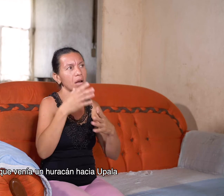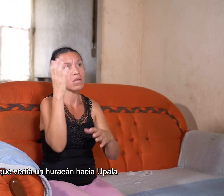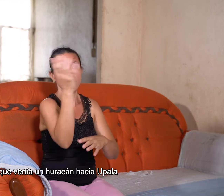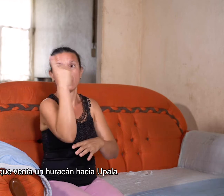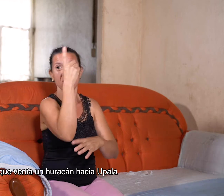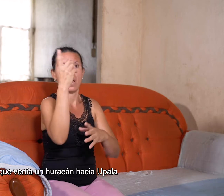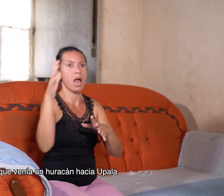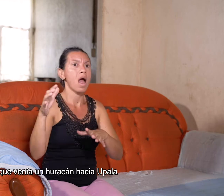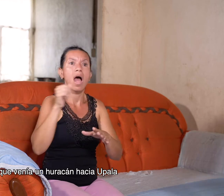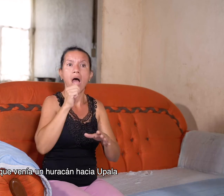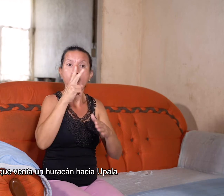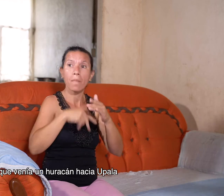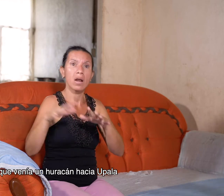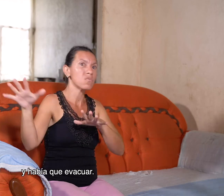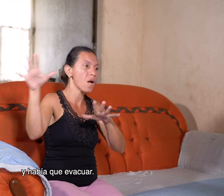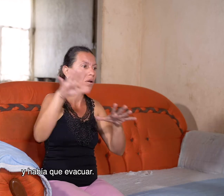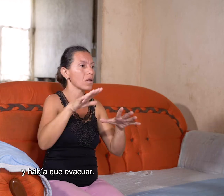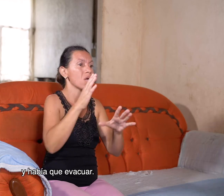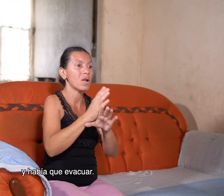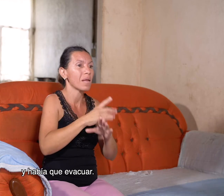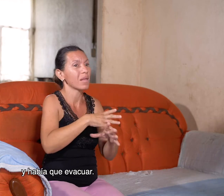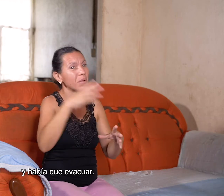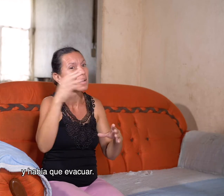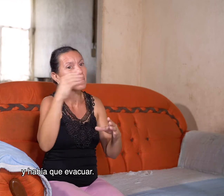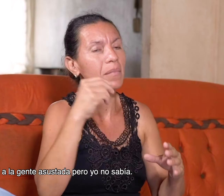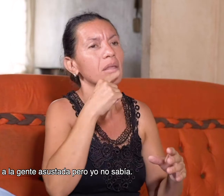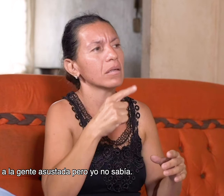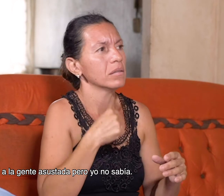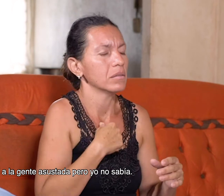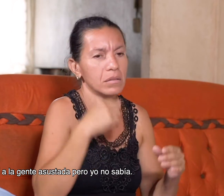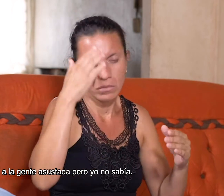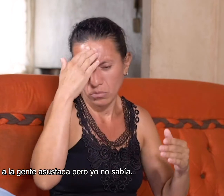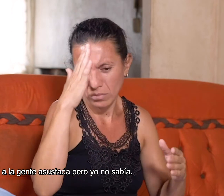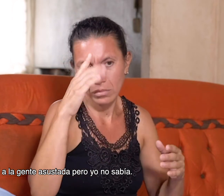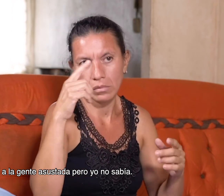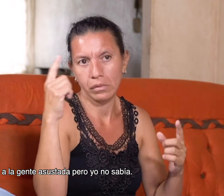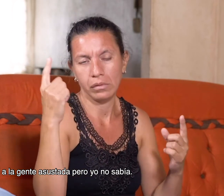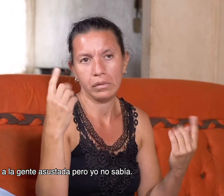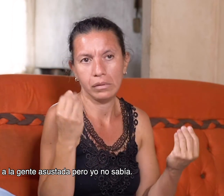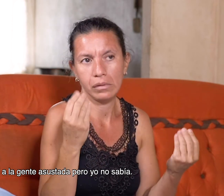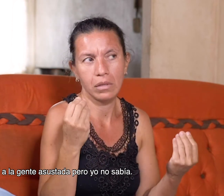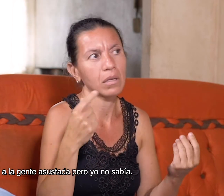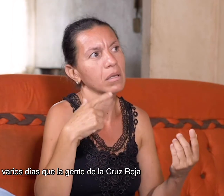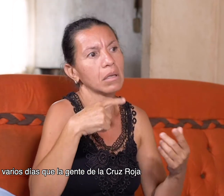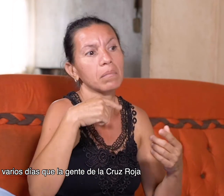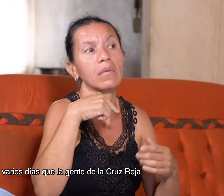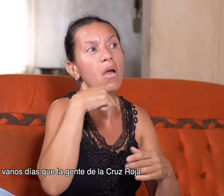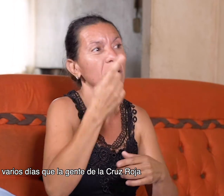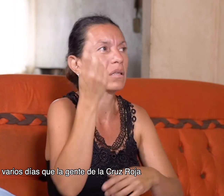que venía un huracán hacia Upala y había que evacuar. Yo vi a la gente asustada, pero yo no sabía por